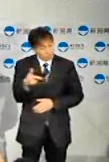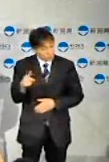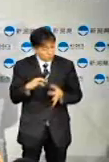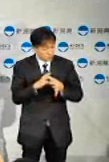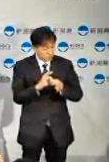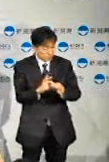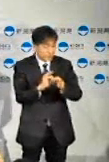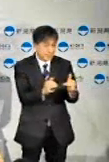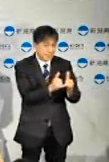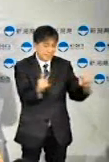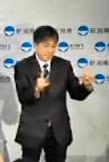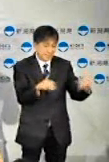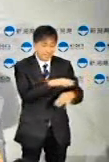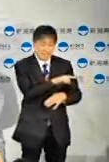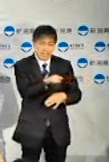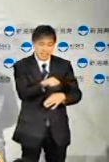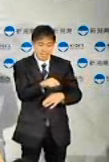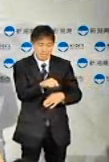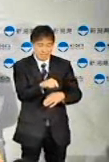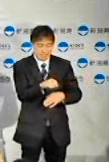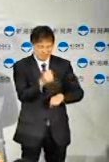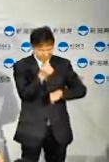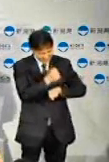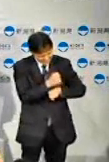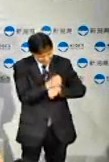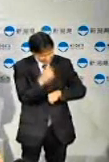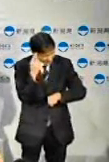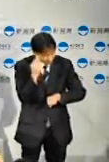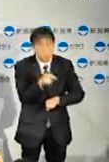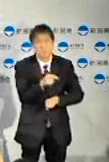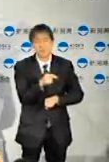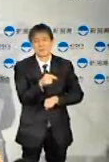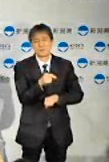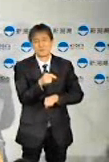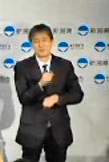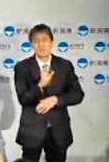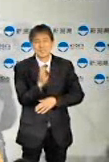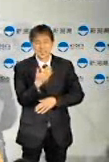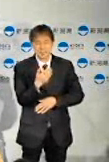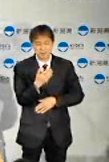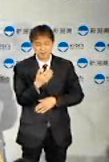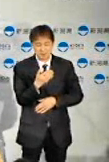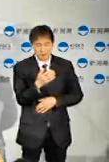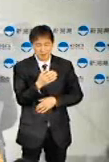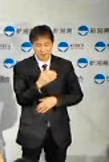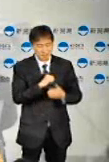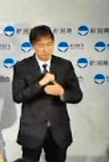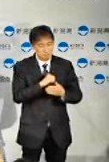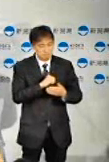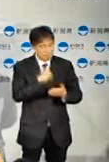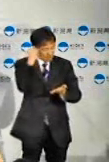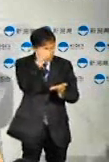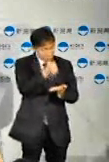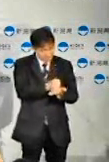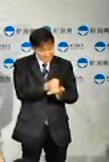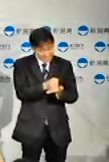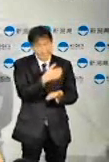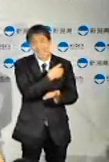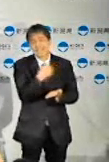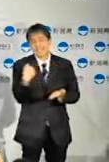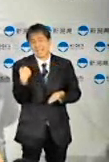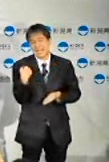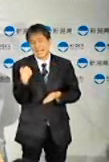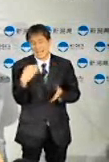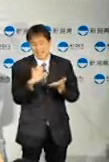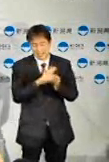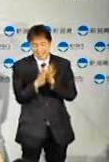者は苦労していただいたと思いますが、でも作り上げていただいたので、これを県